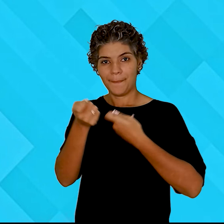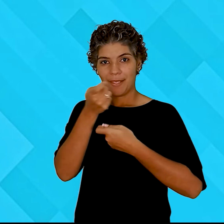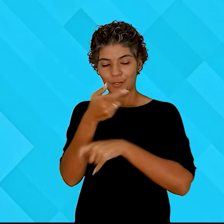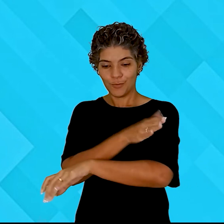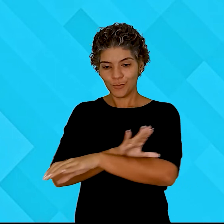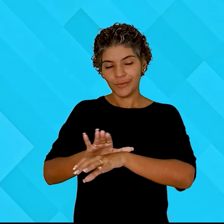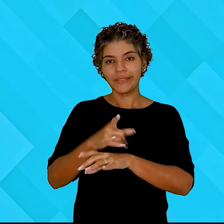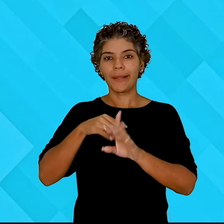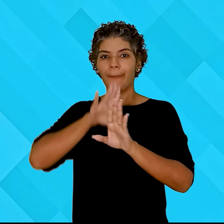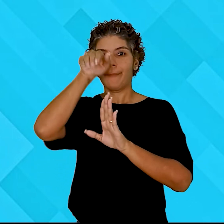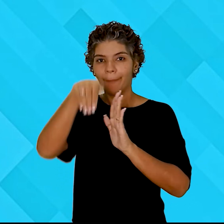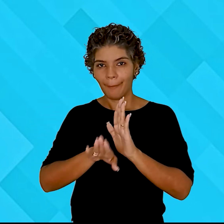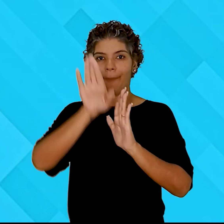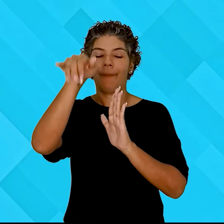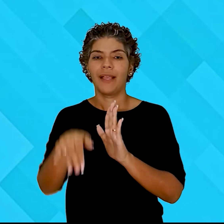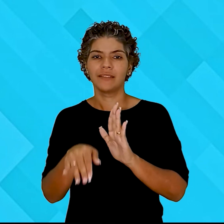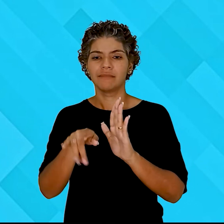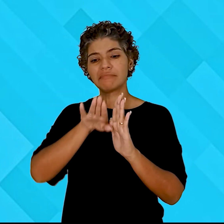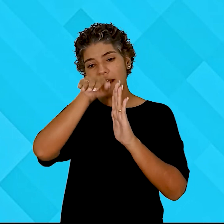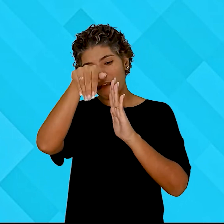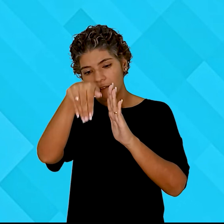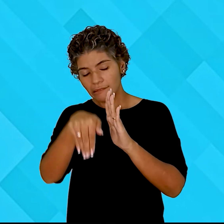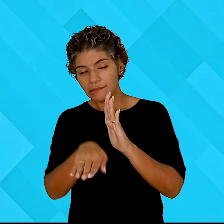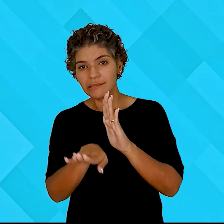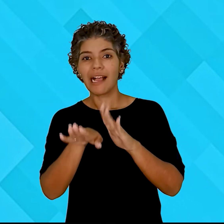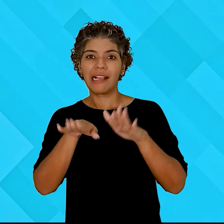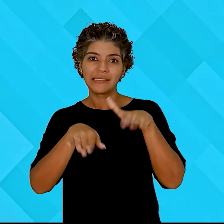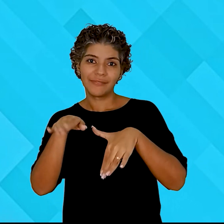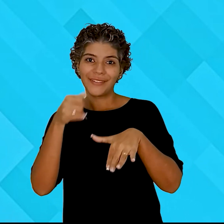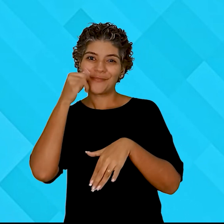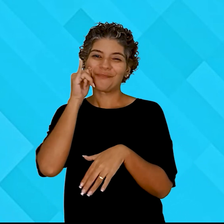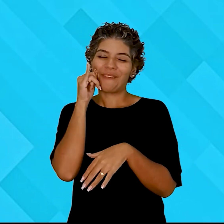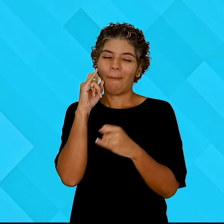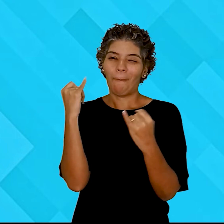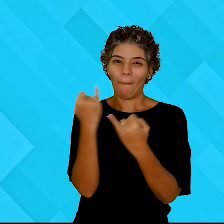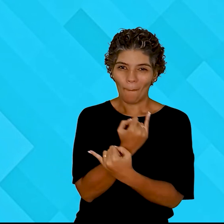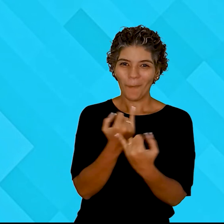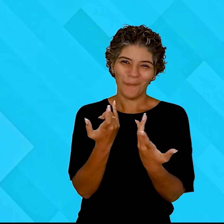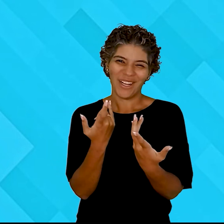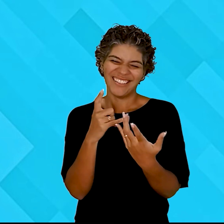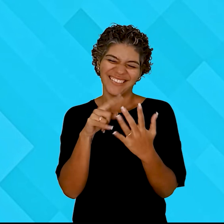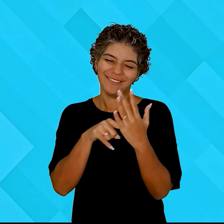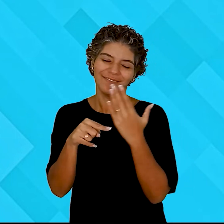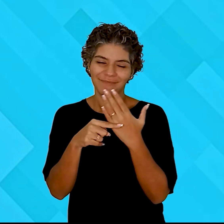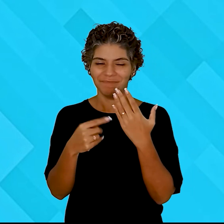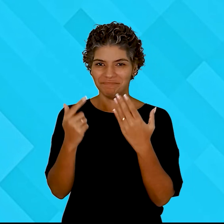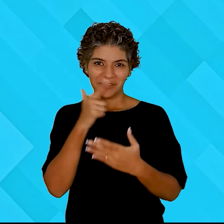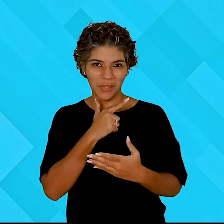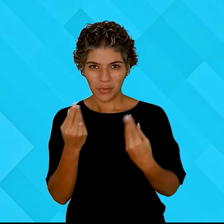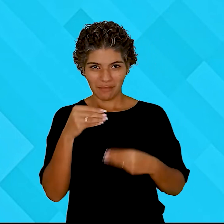momentos baixos, né, de vacas magras, o MEI recebe um seguro-desemprego? Não, o MEI não recebe seguro-desemprego e é